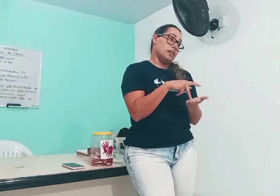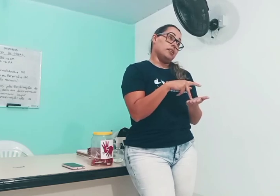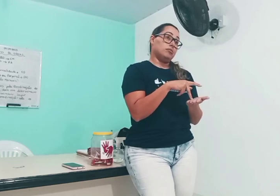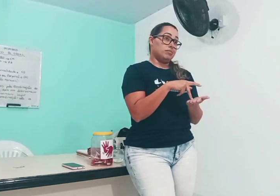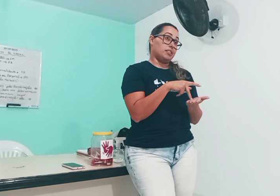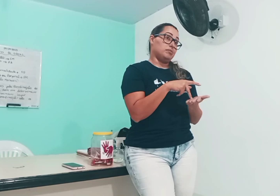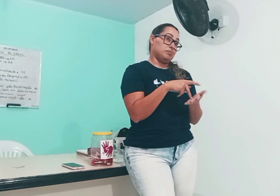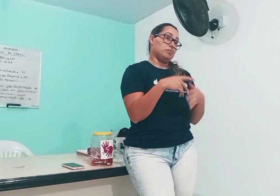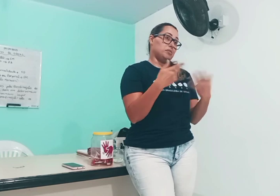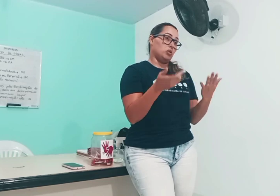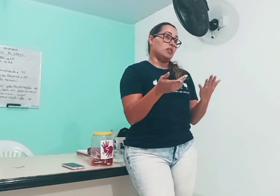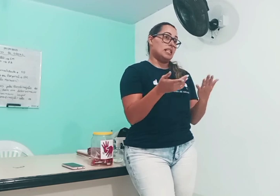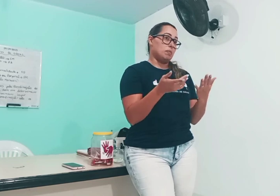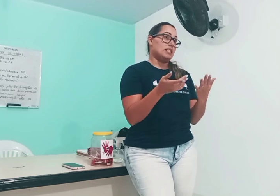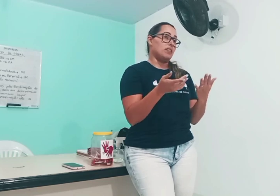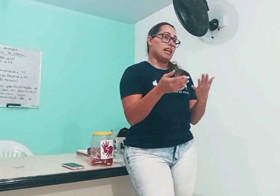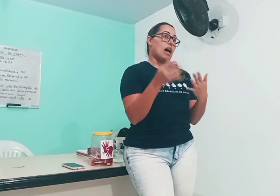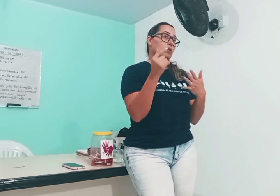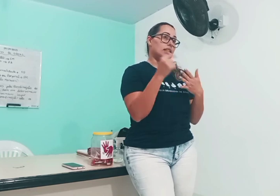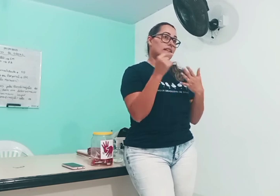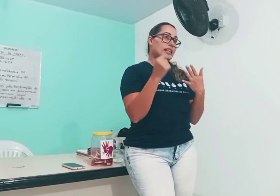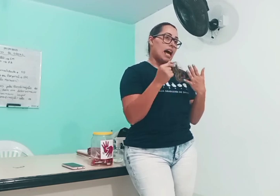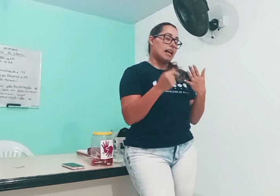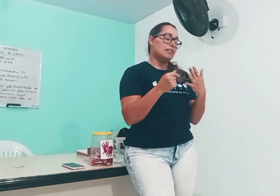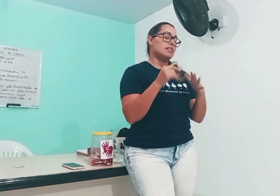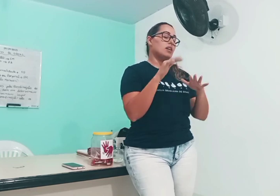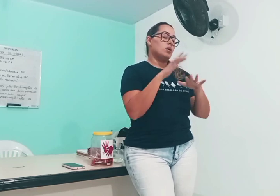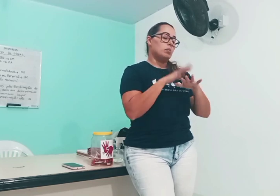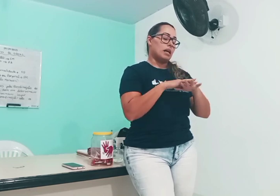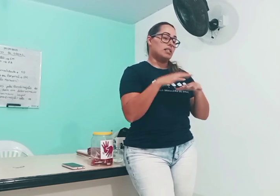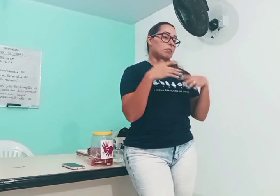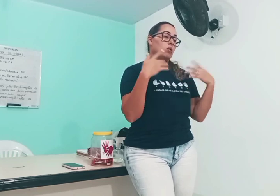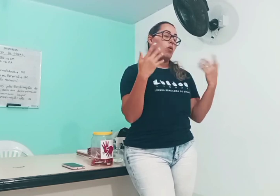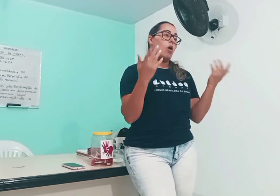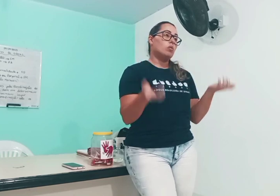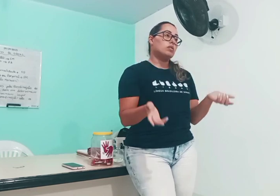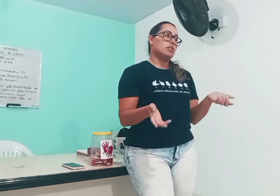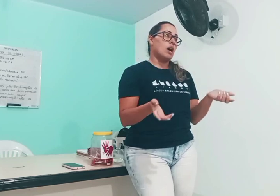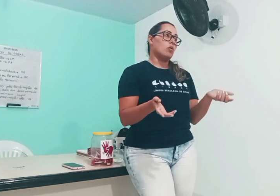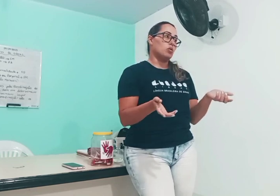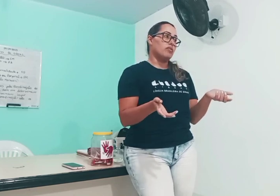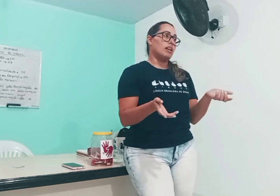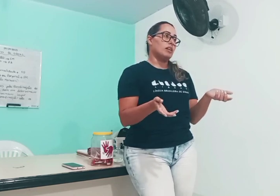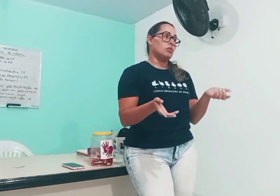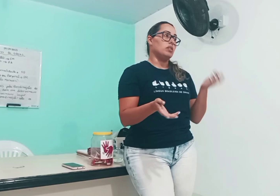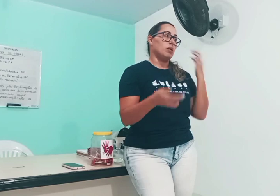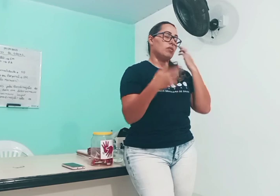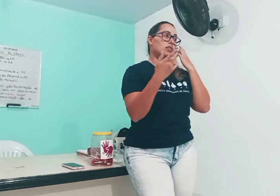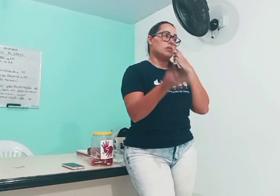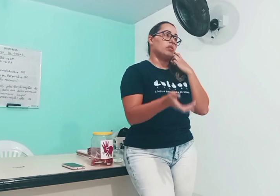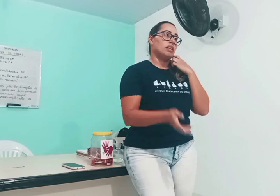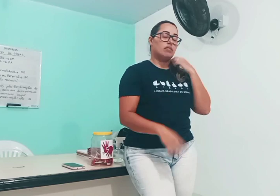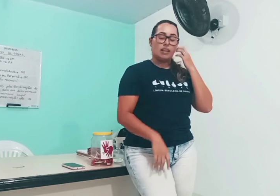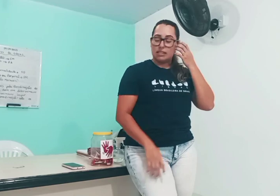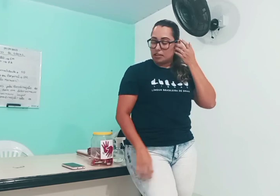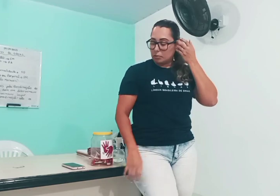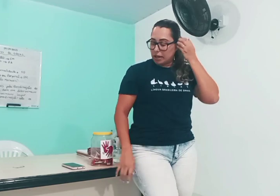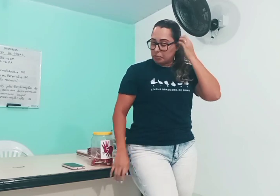Aí, né, eu tenho que especificar em detalhes para a gente saber qual sinal que eu estou falando para vocês poderem fazer também.